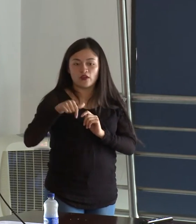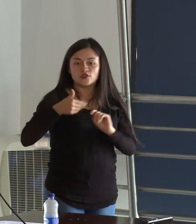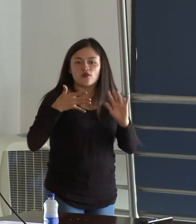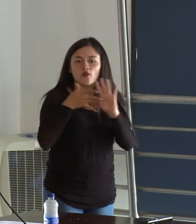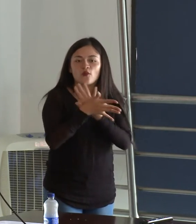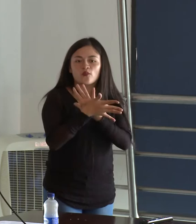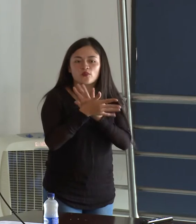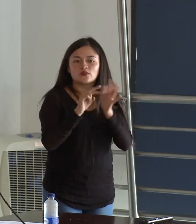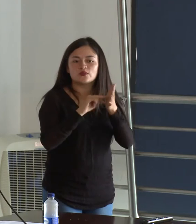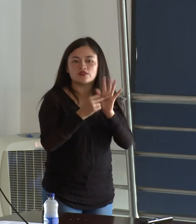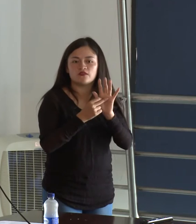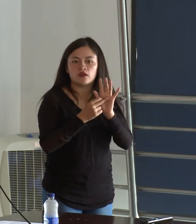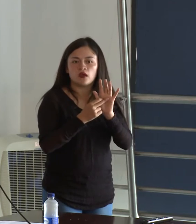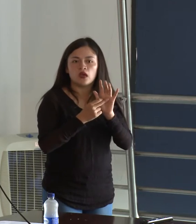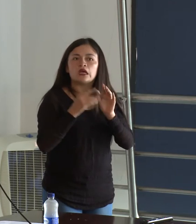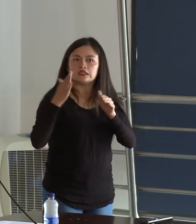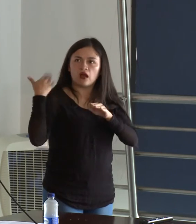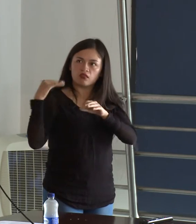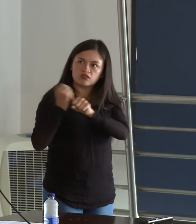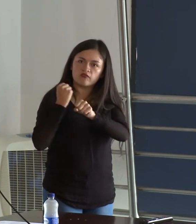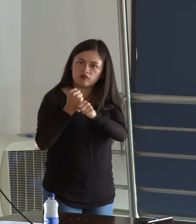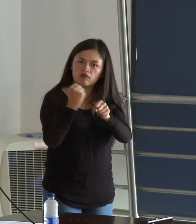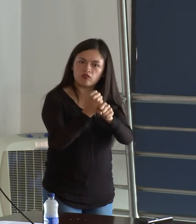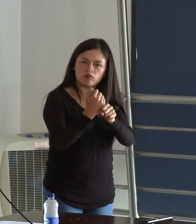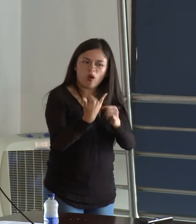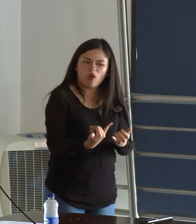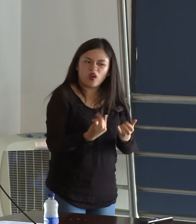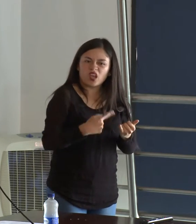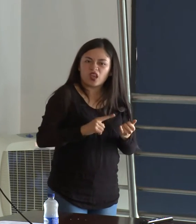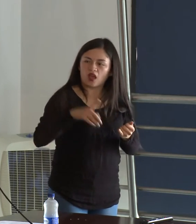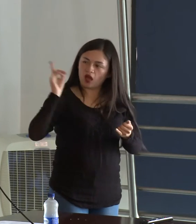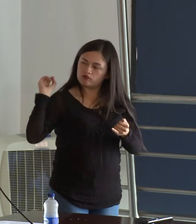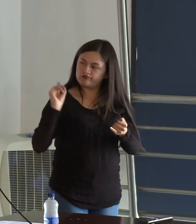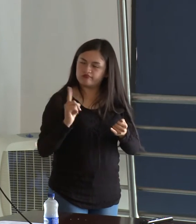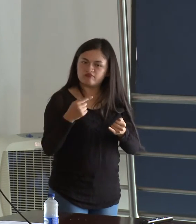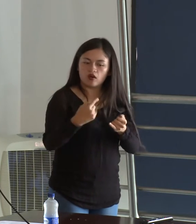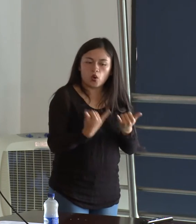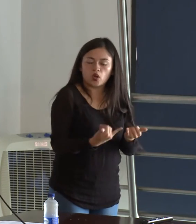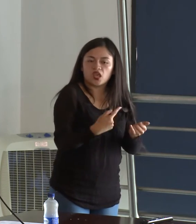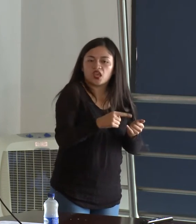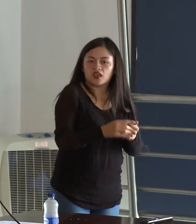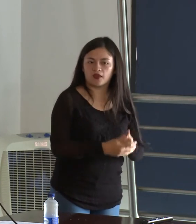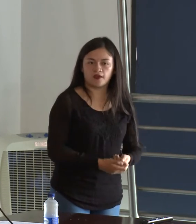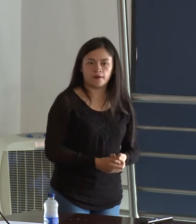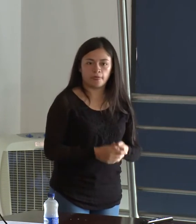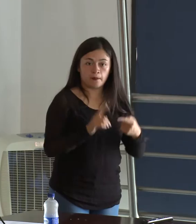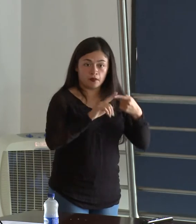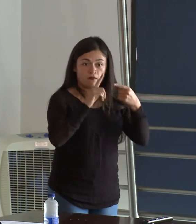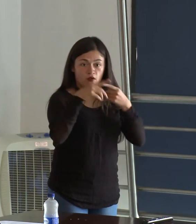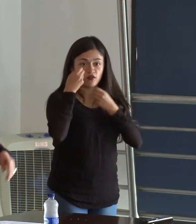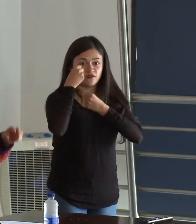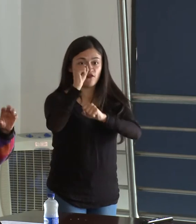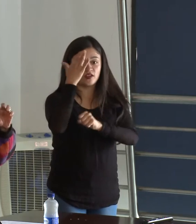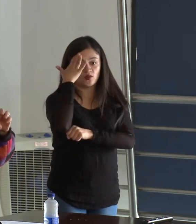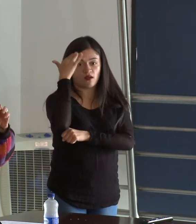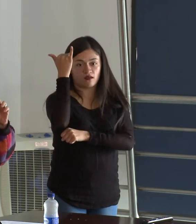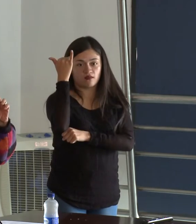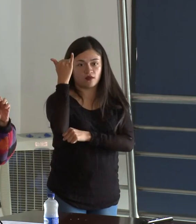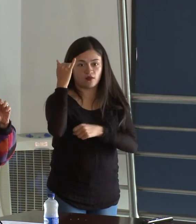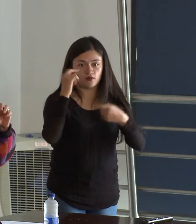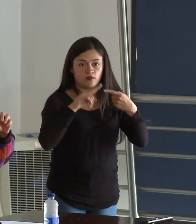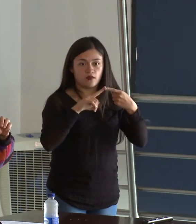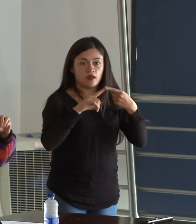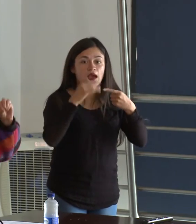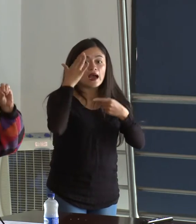qué queda de todo eso para hoy, ¿no? De todo ese esfuerzo. Uno ha sido un esfuerzo académico. Estoy hablando